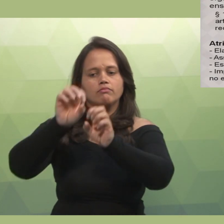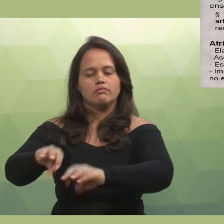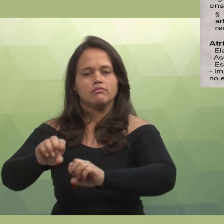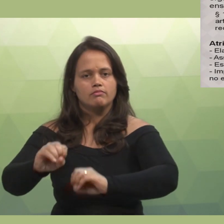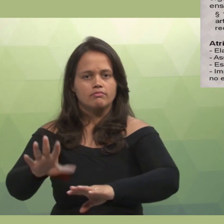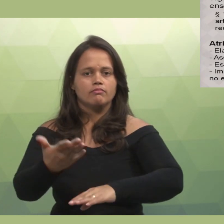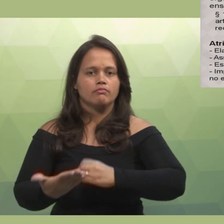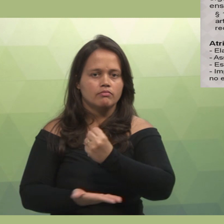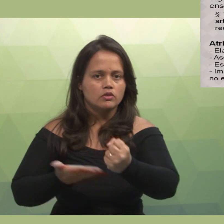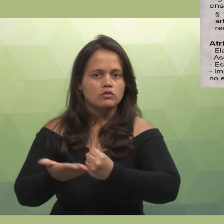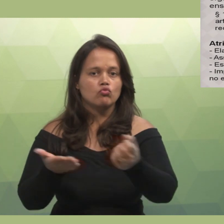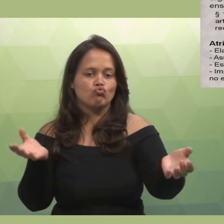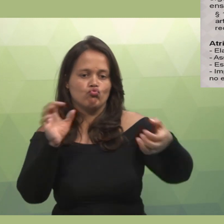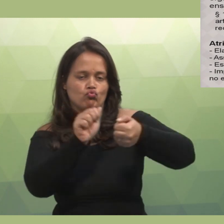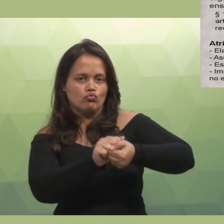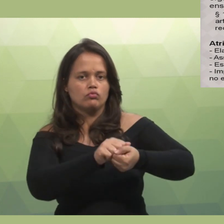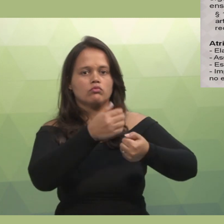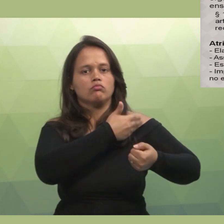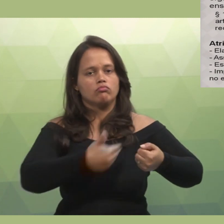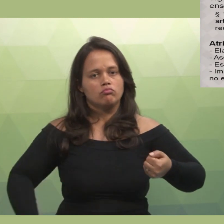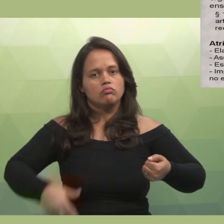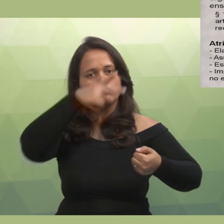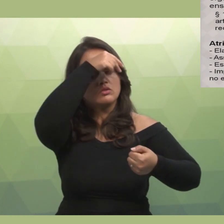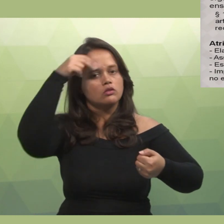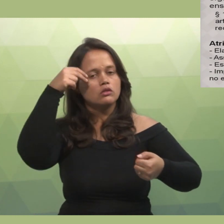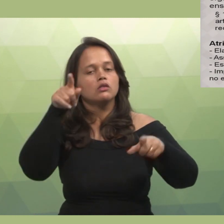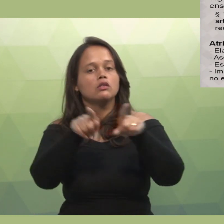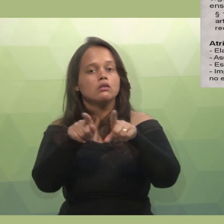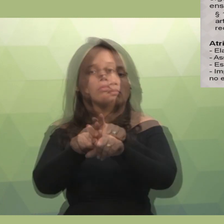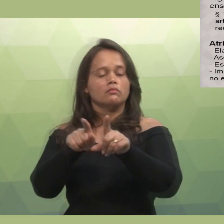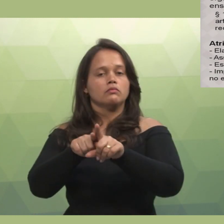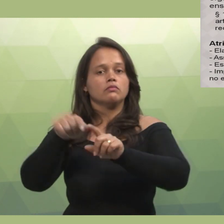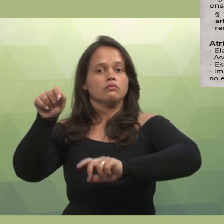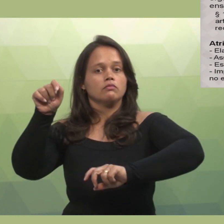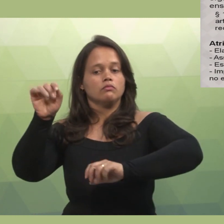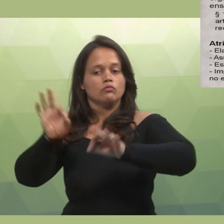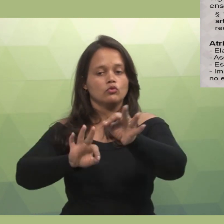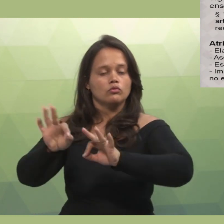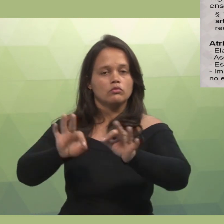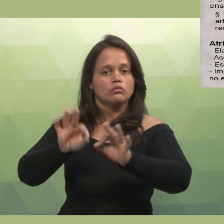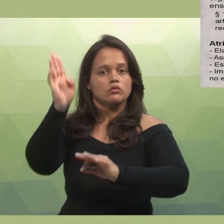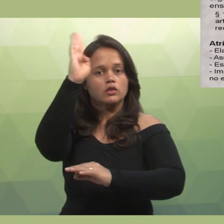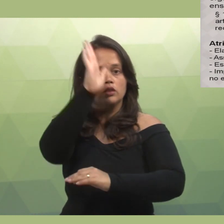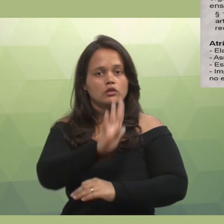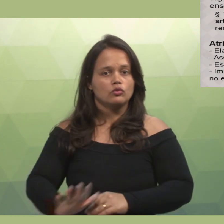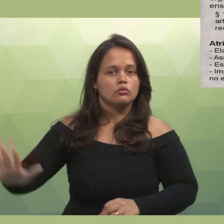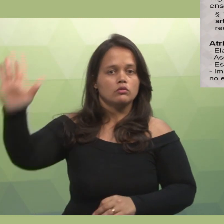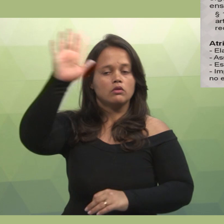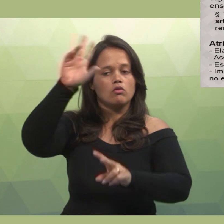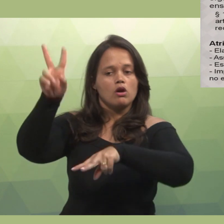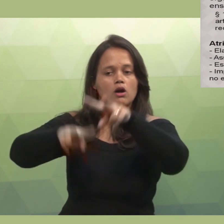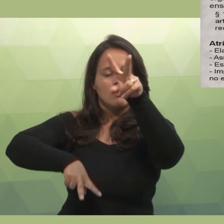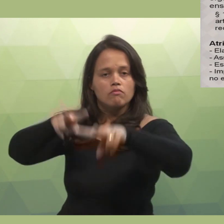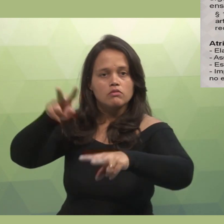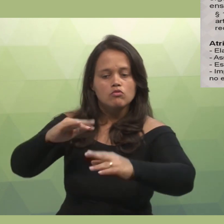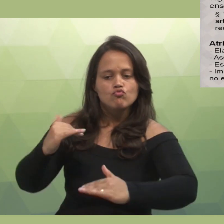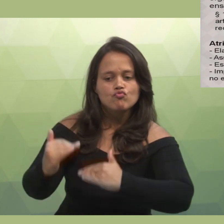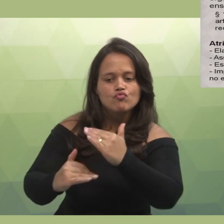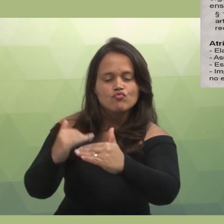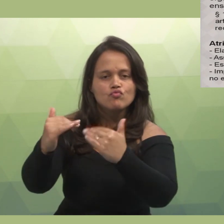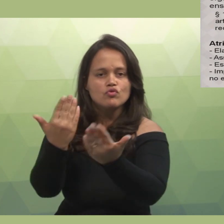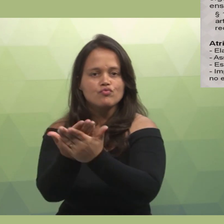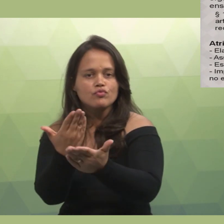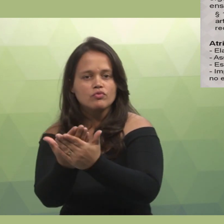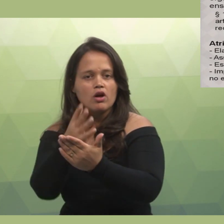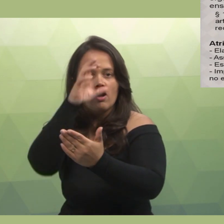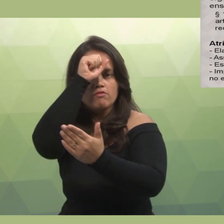a colaboração dos estados e municípios, e a implementação de processo nacional de avaliação do rendimento escolar no